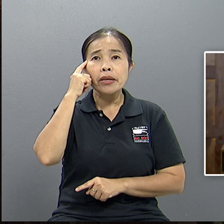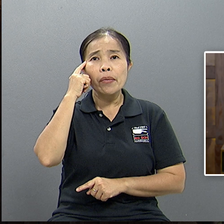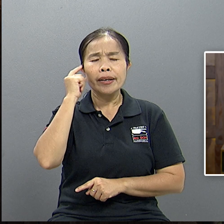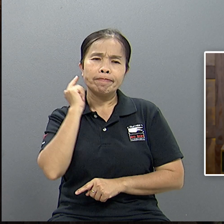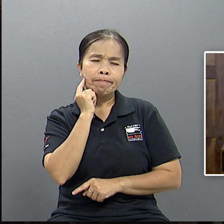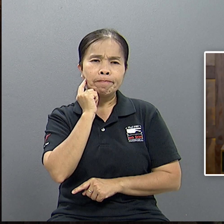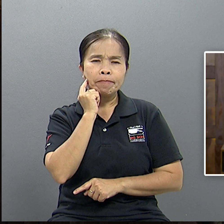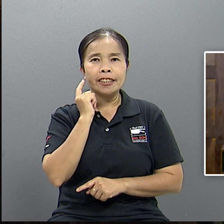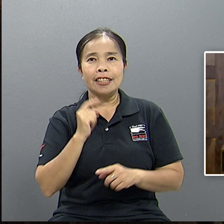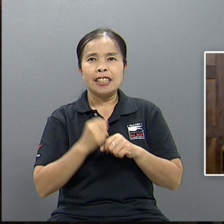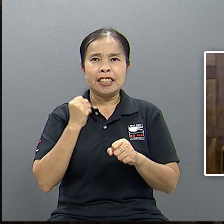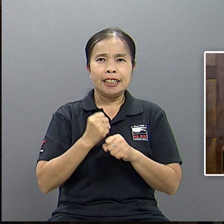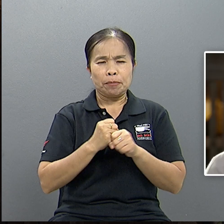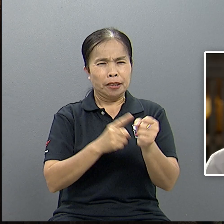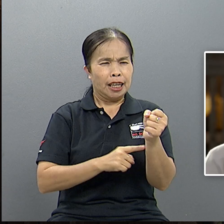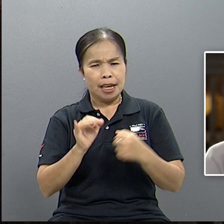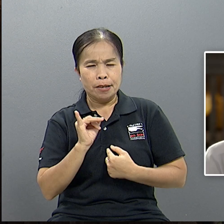ชักช้าน่าจะไม่ได้การซะละ